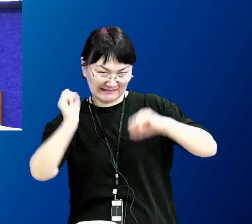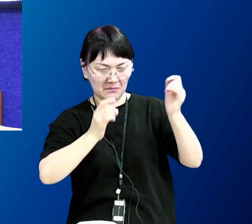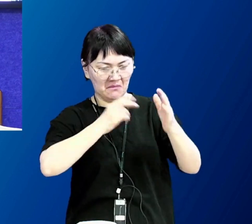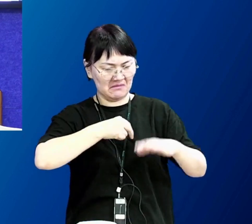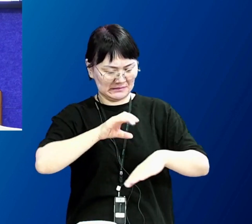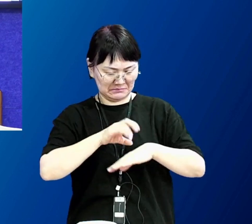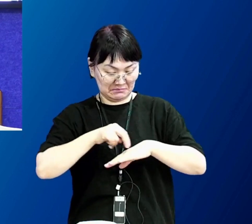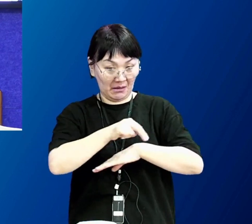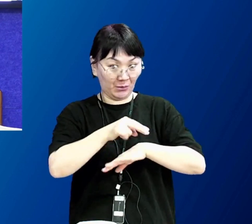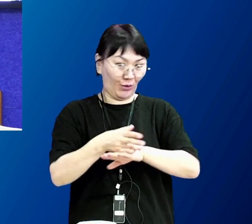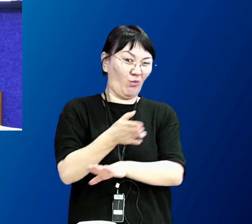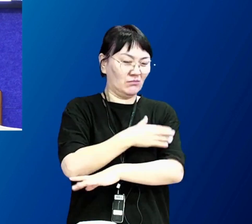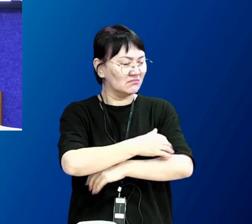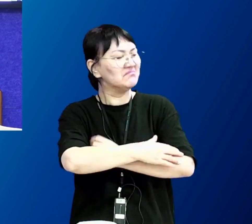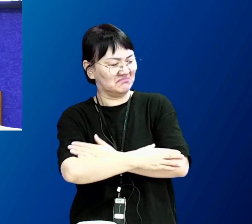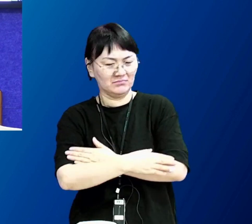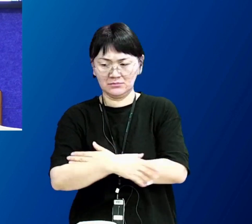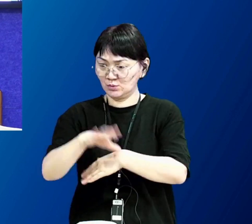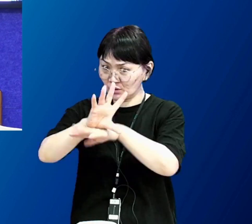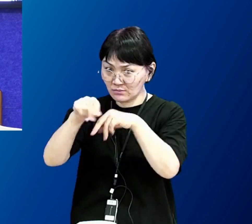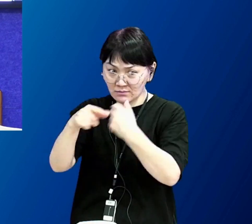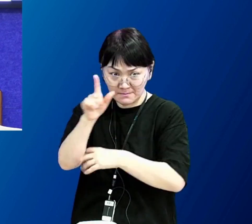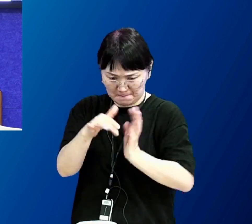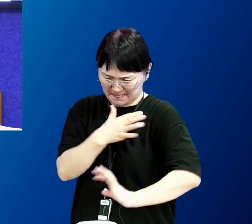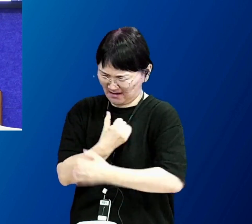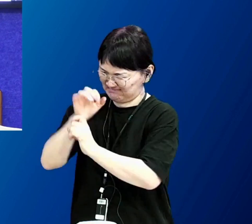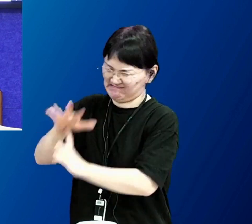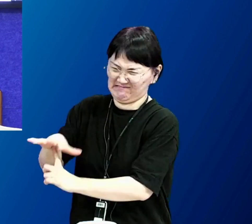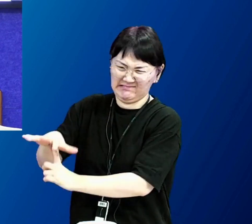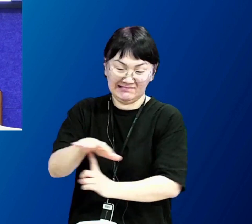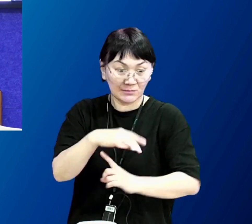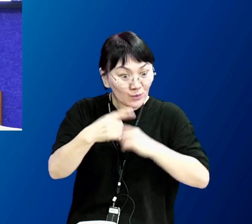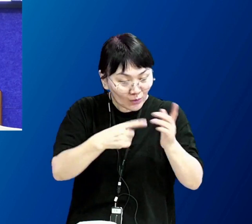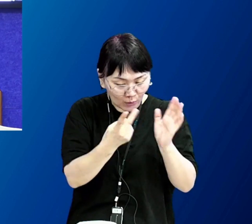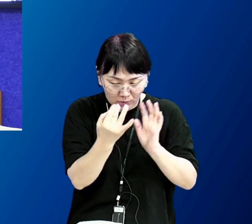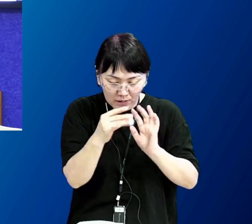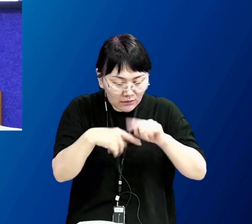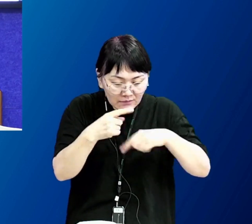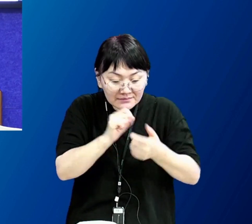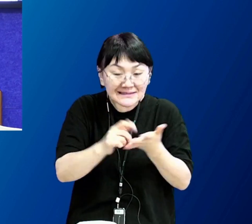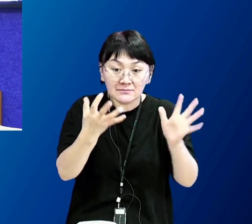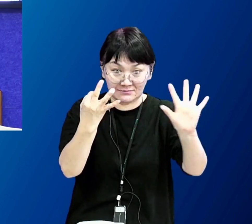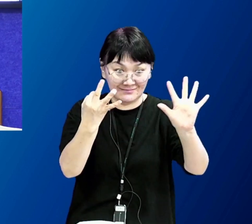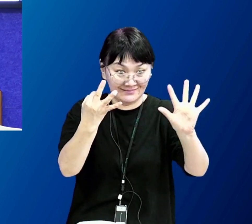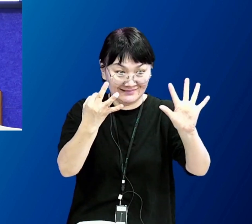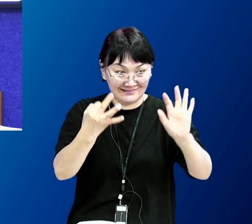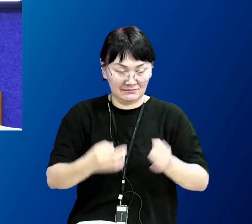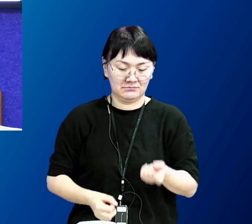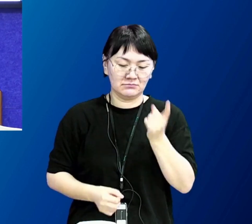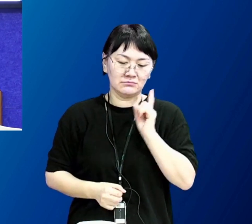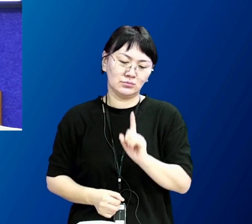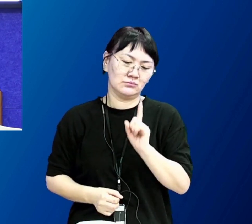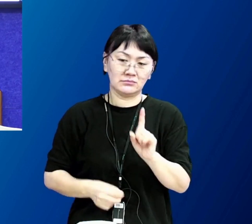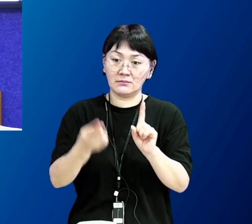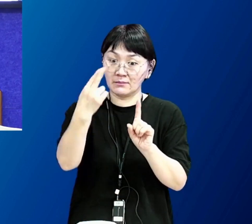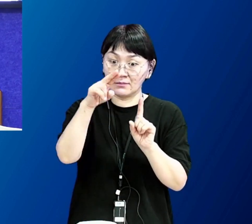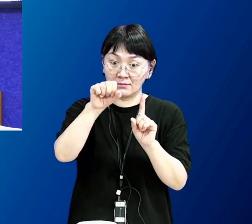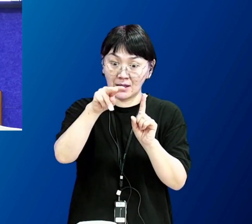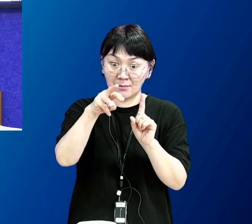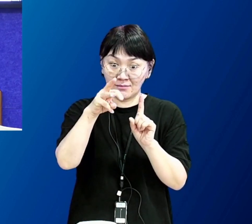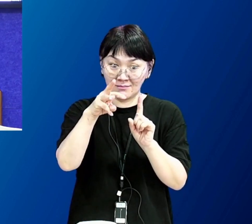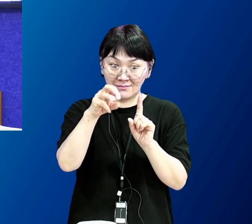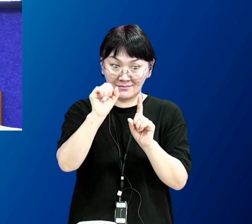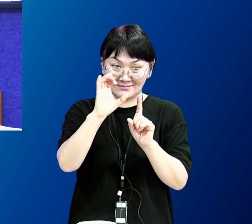Библиэлд дээр гарсан. Үйлс намын 8 дахь бүлэг дээр гарч байгаа биз? Гэтэл юу юм бол Дамаск явах замдаа түүний нүд нь гинт